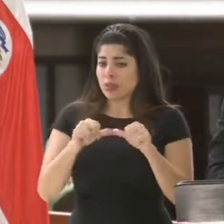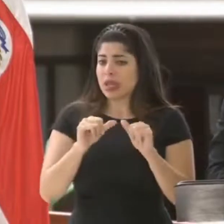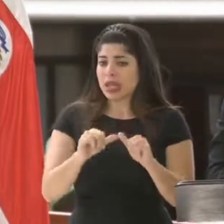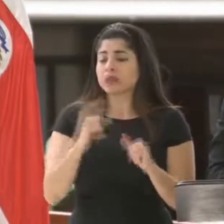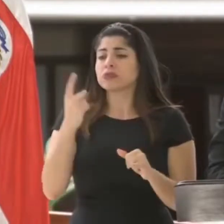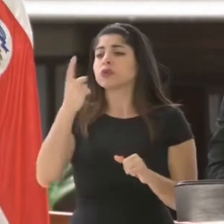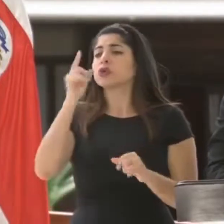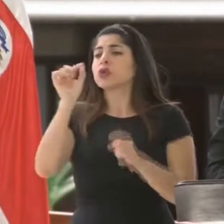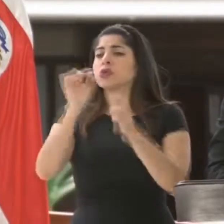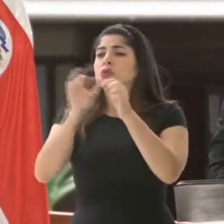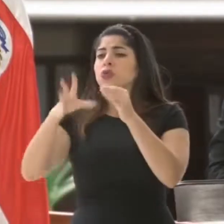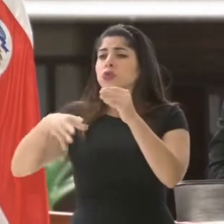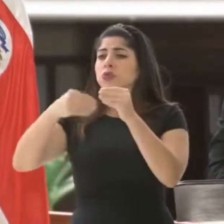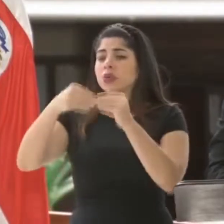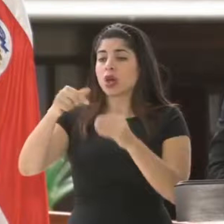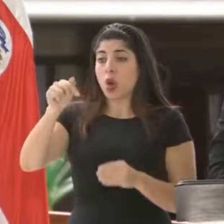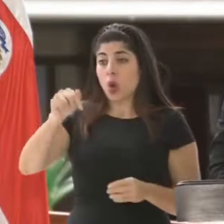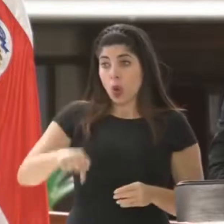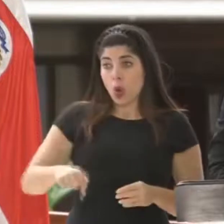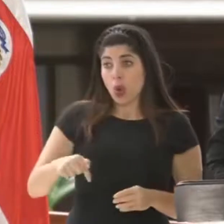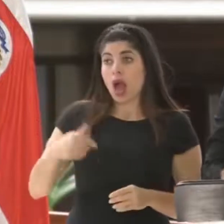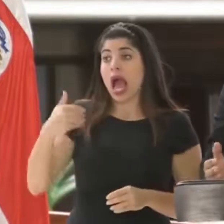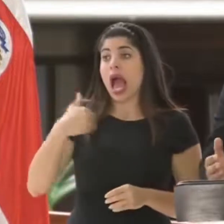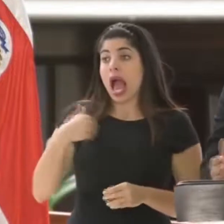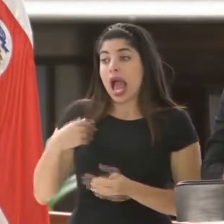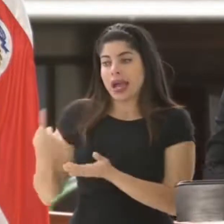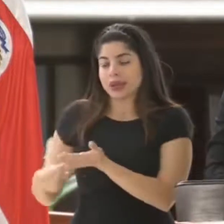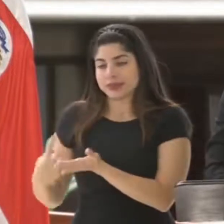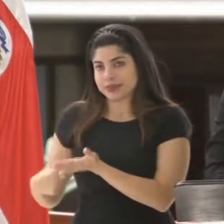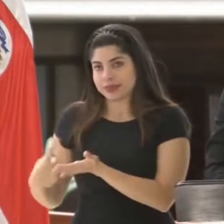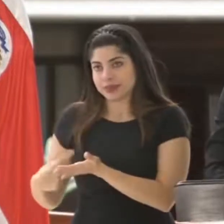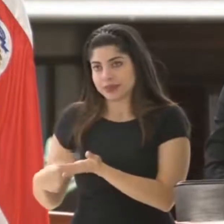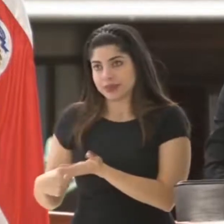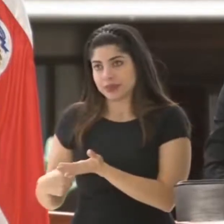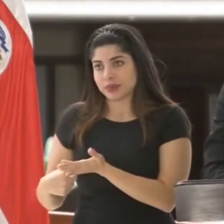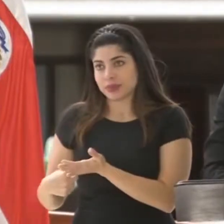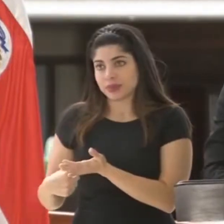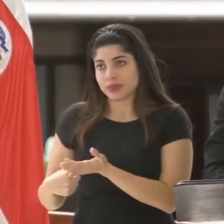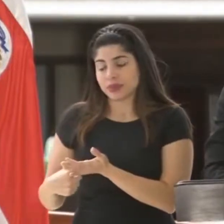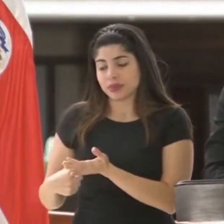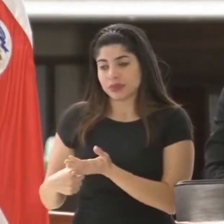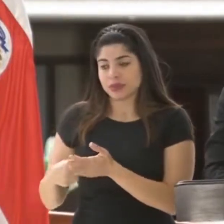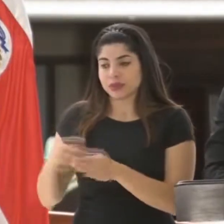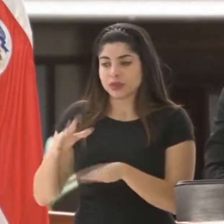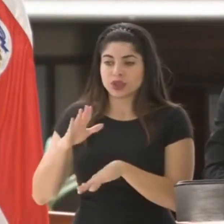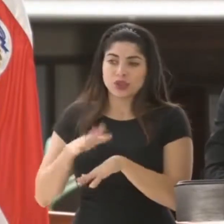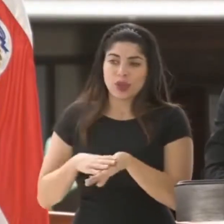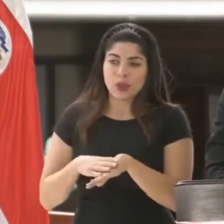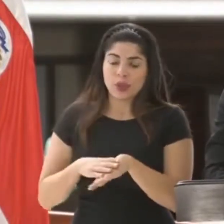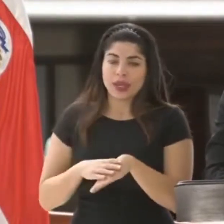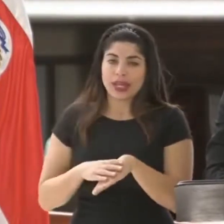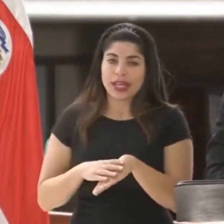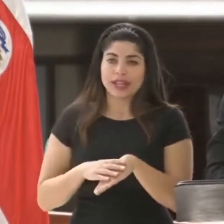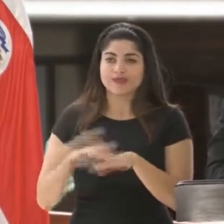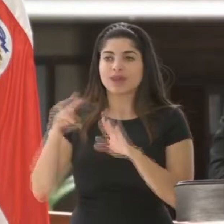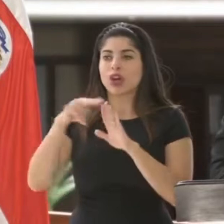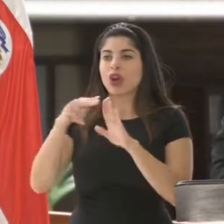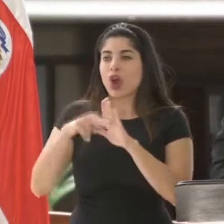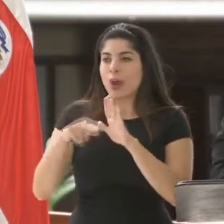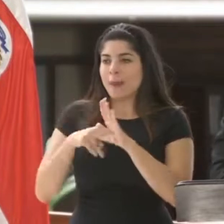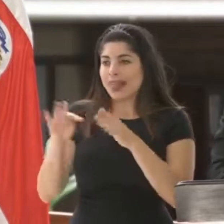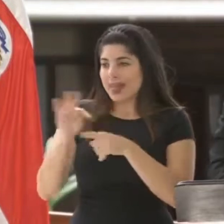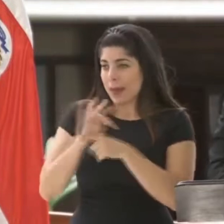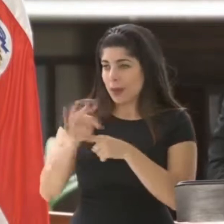solo agregaría que hoy hay una discusión sobre la norma